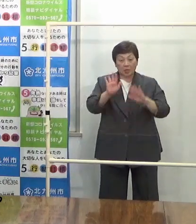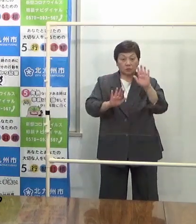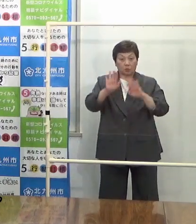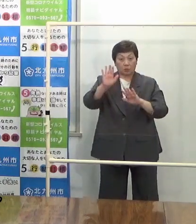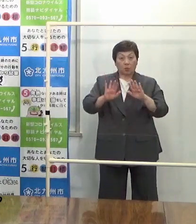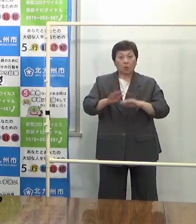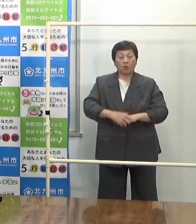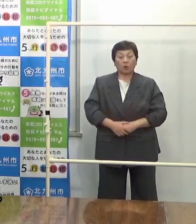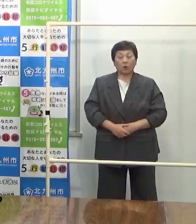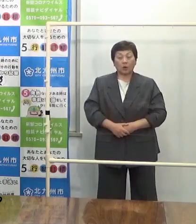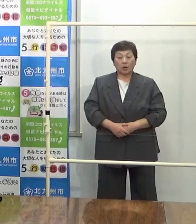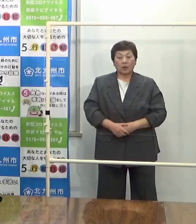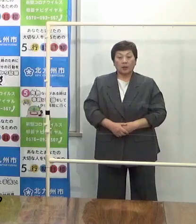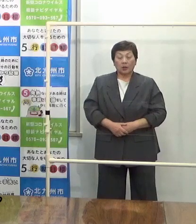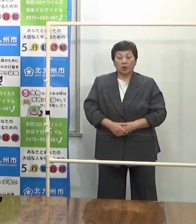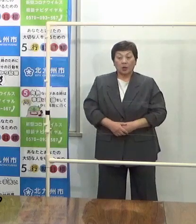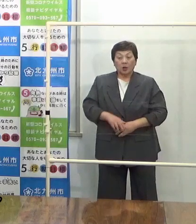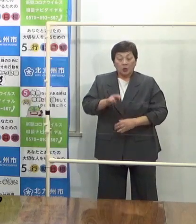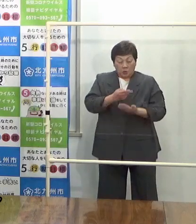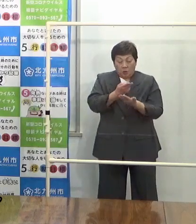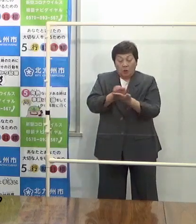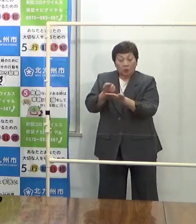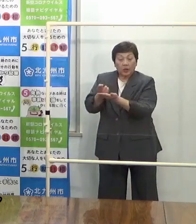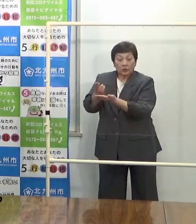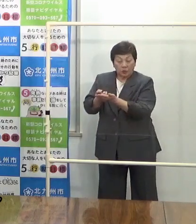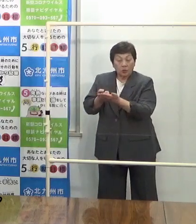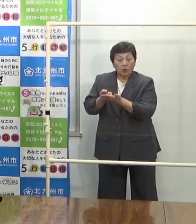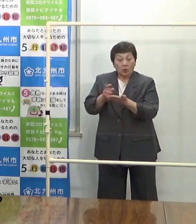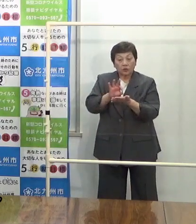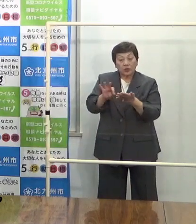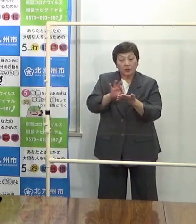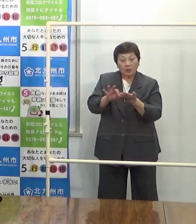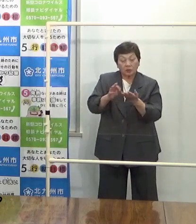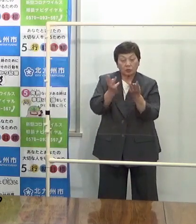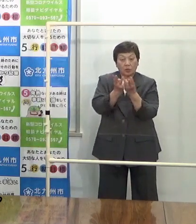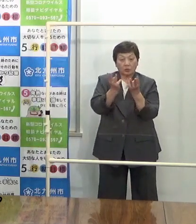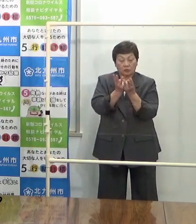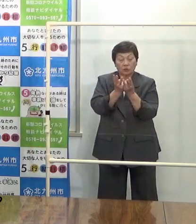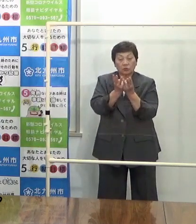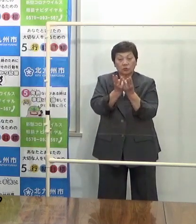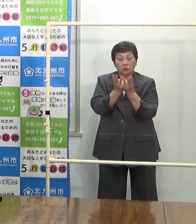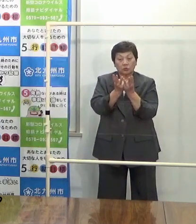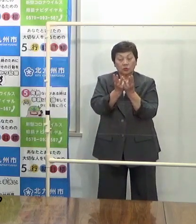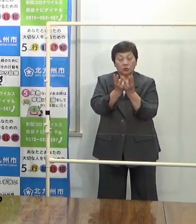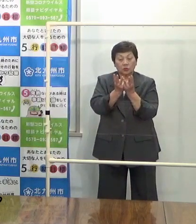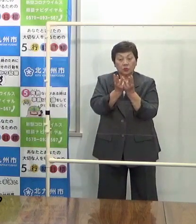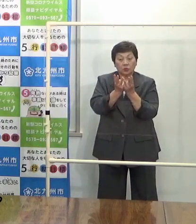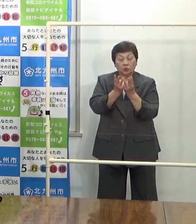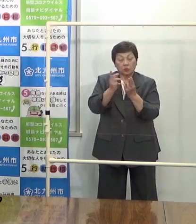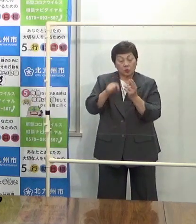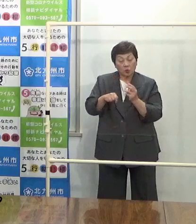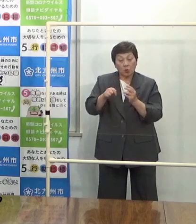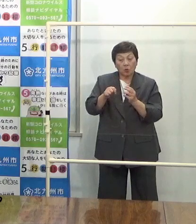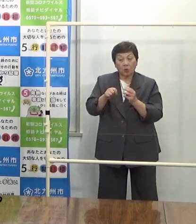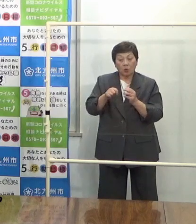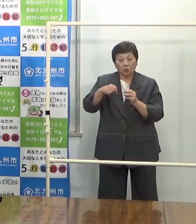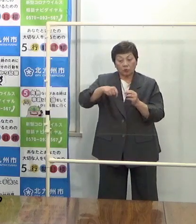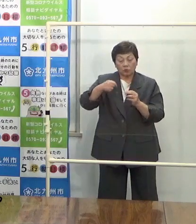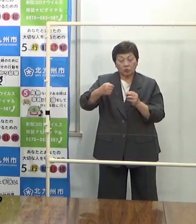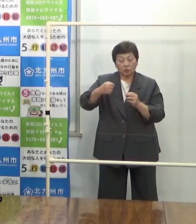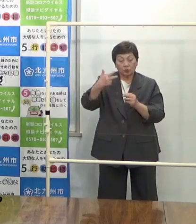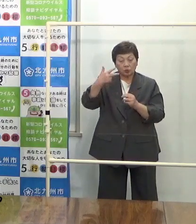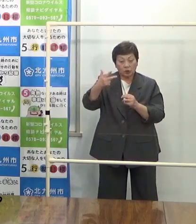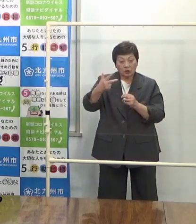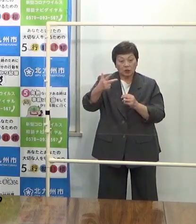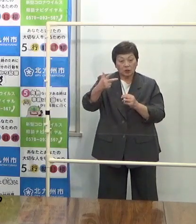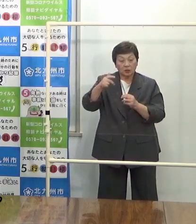ありますが、この病床の稼働率というのが本市の状況の中で一番気